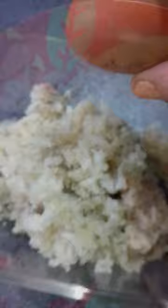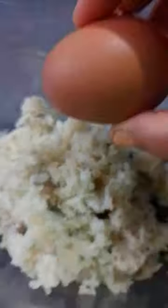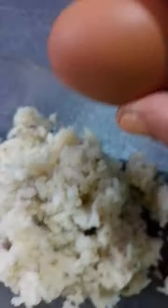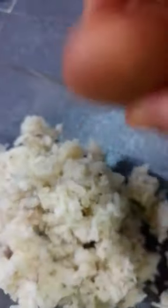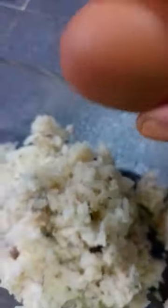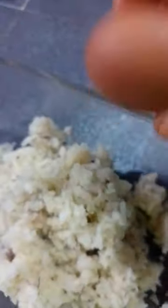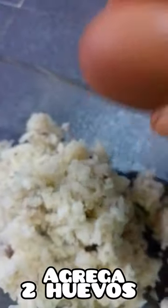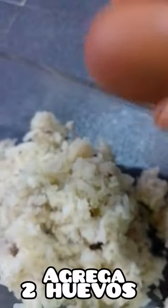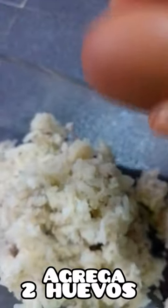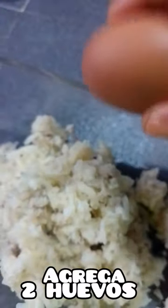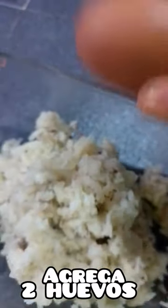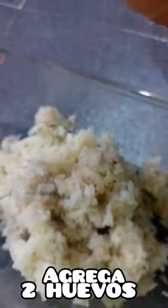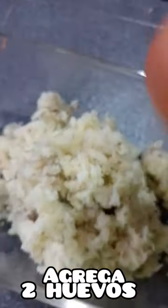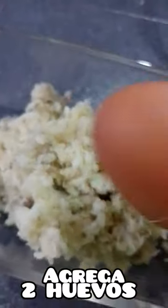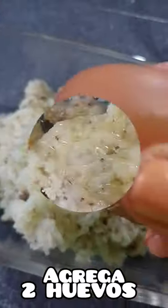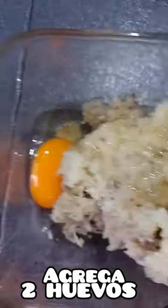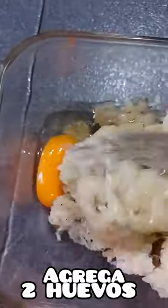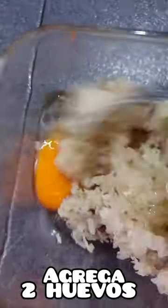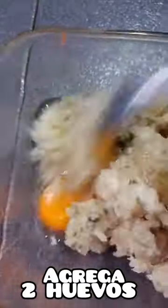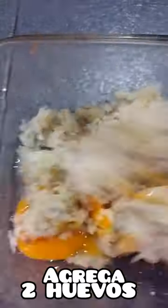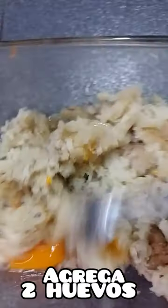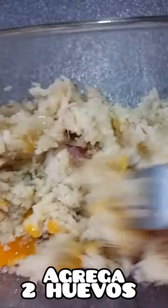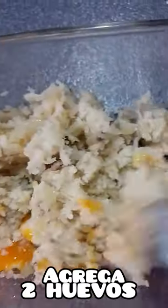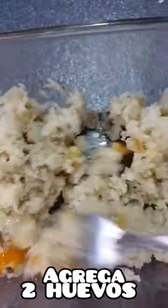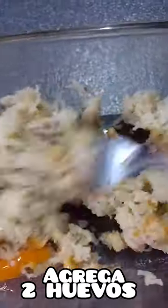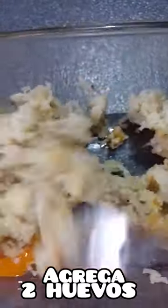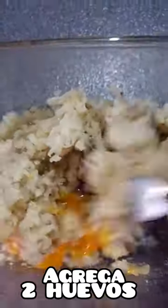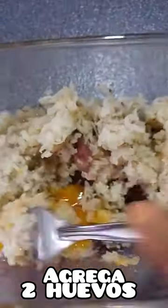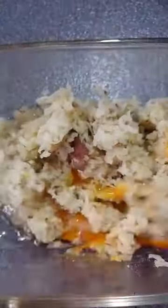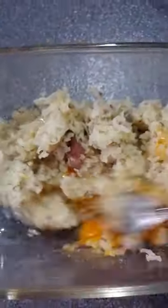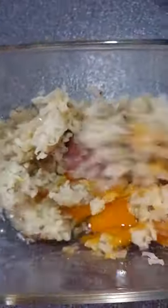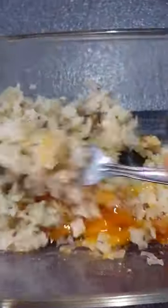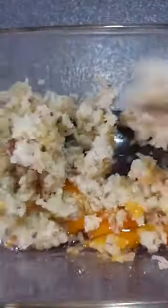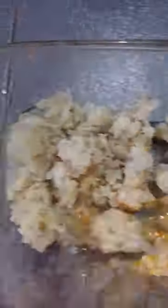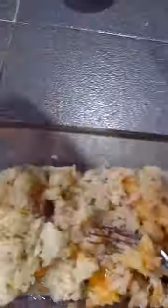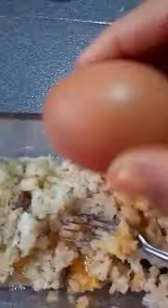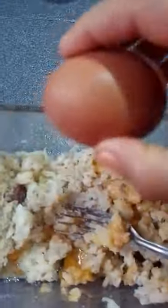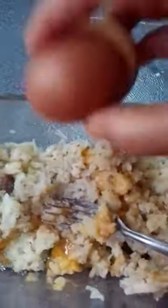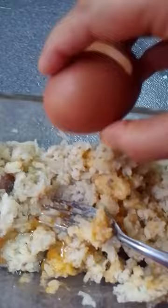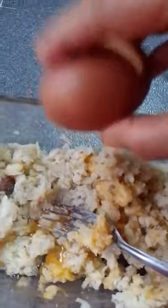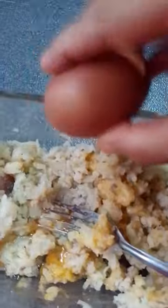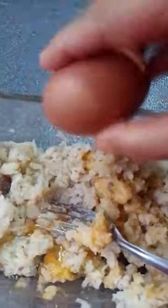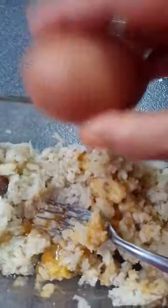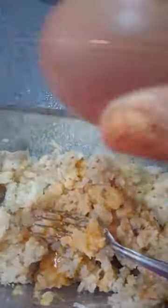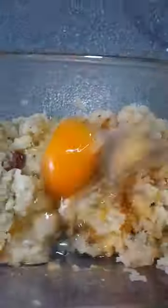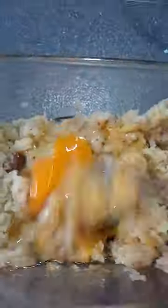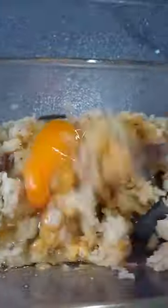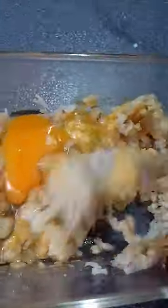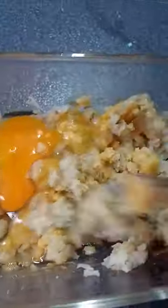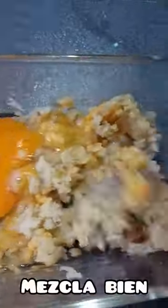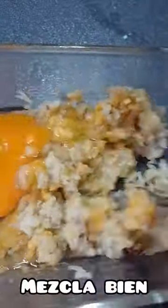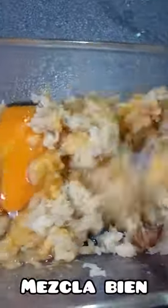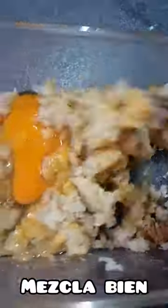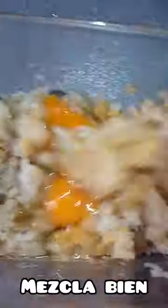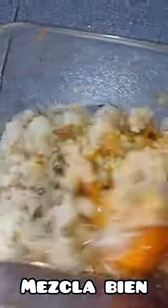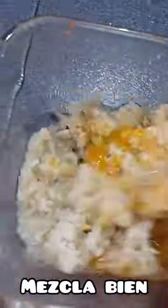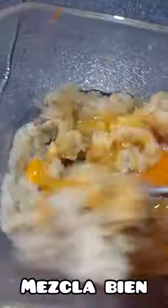Y vamos a agregarle dos huevos. Aquí le agregué uno, voy mezclando, le agrego el otro.